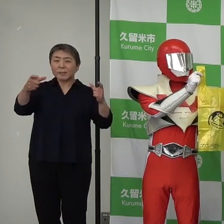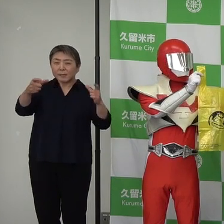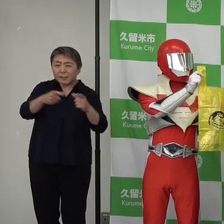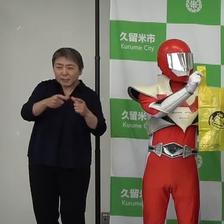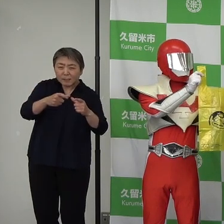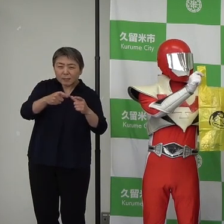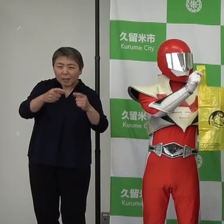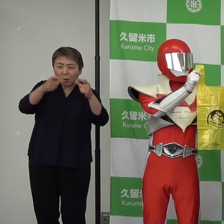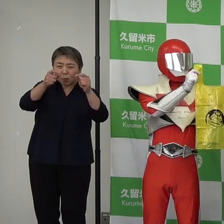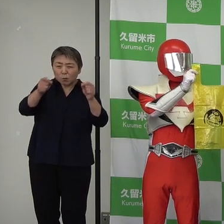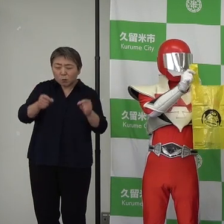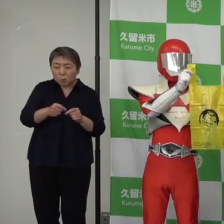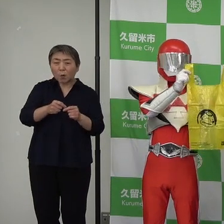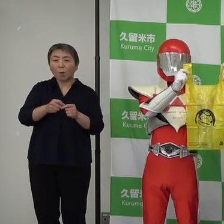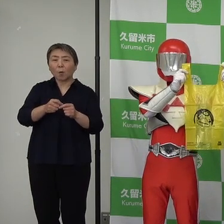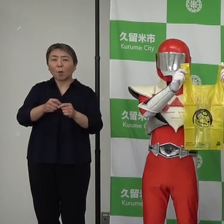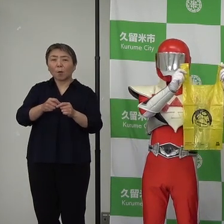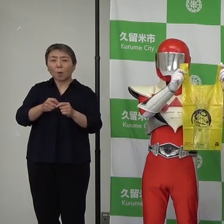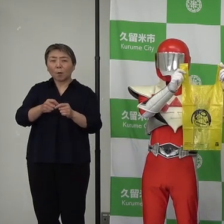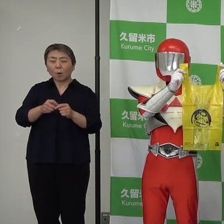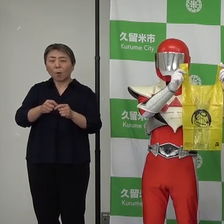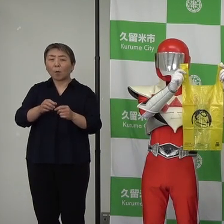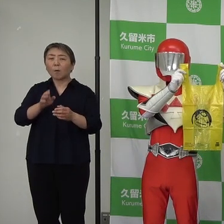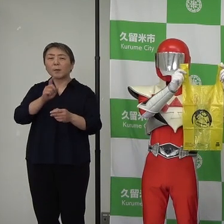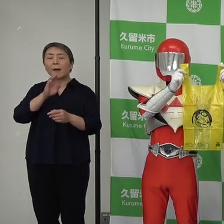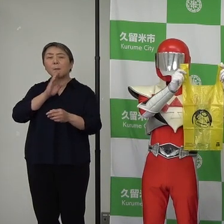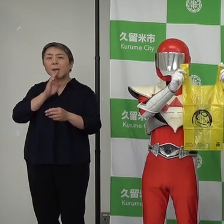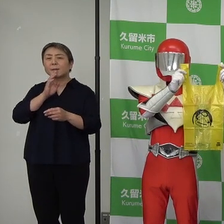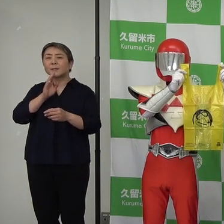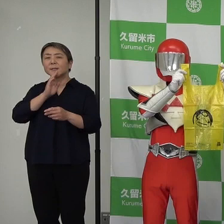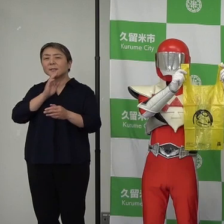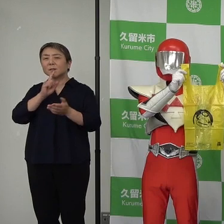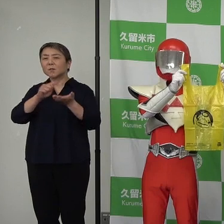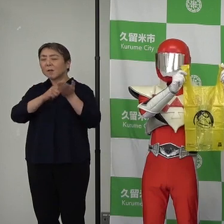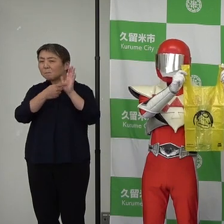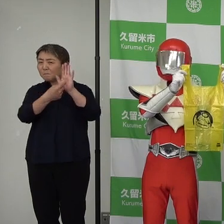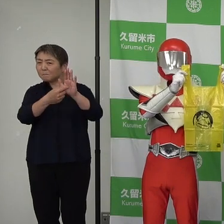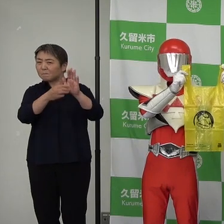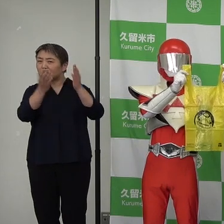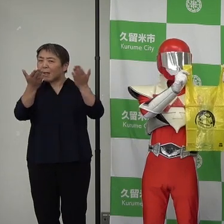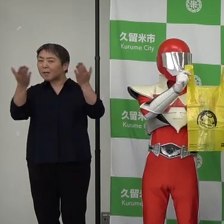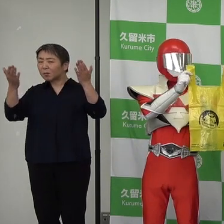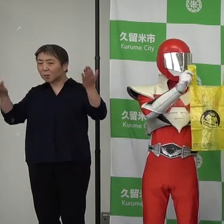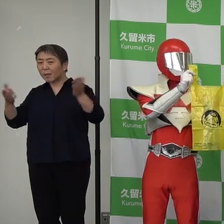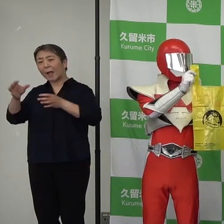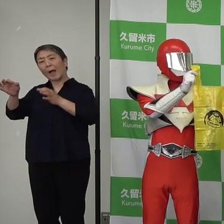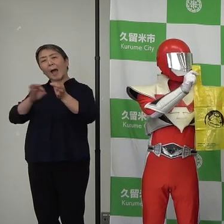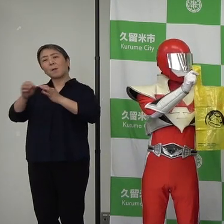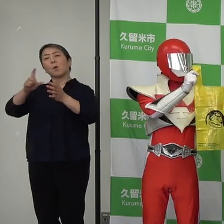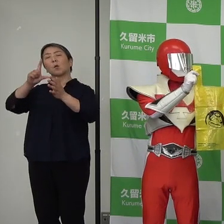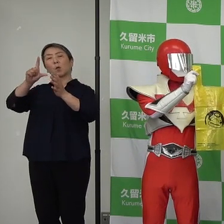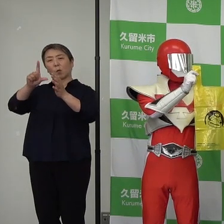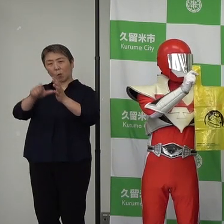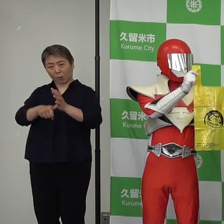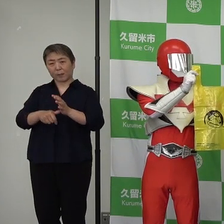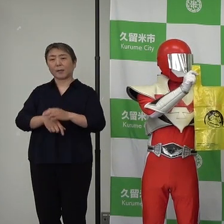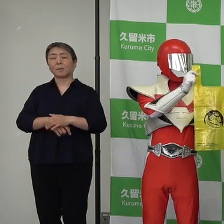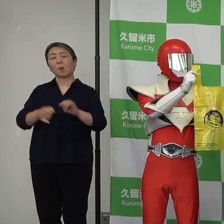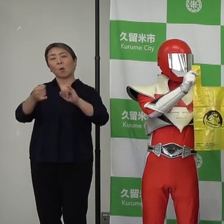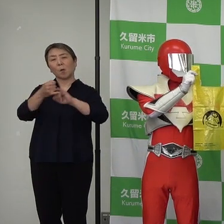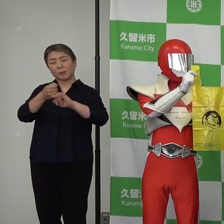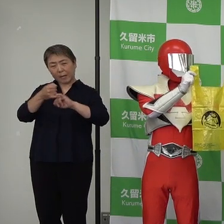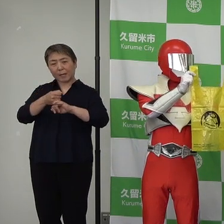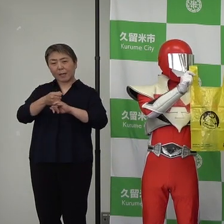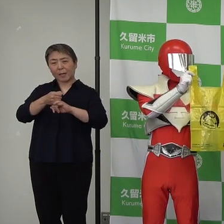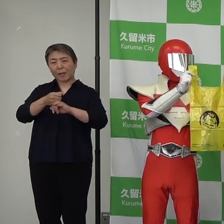ミが収まる実例を展示し、廃物の際にもぜひゴミ